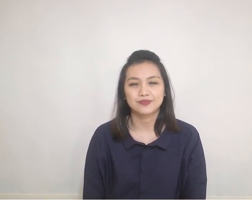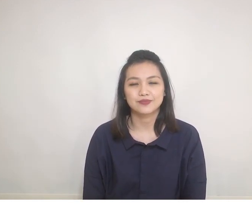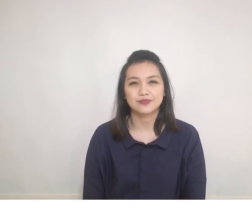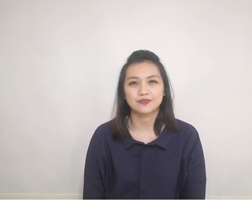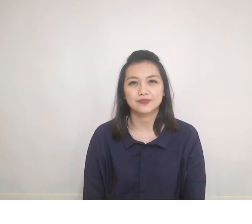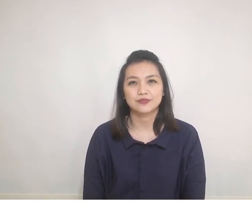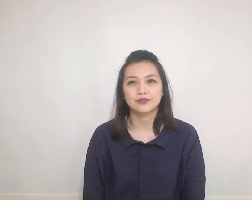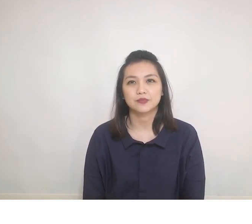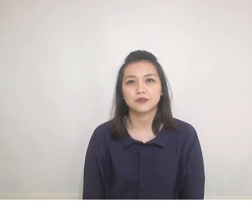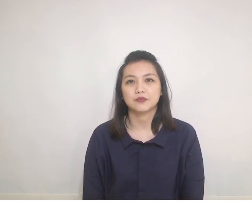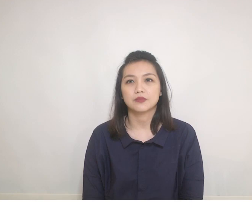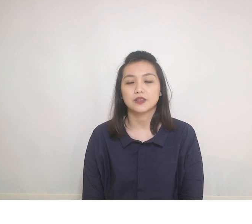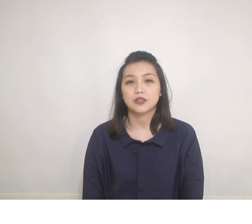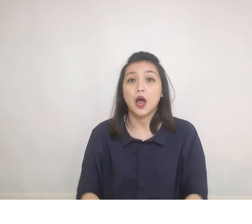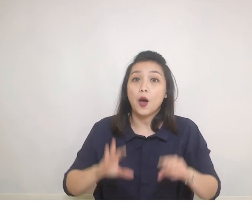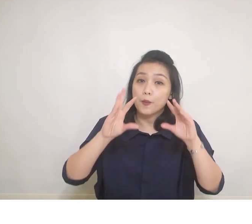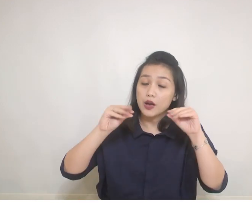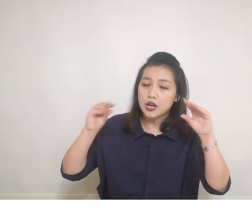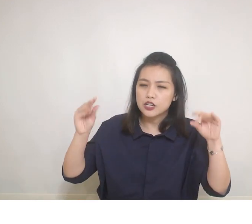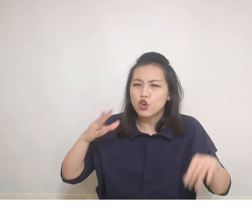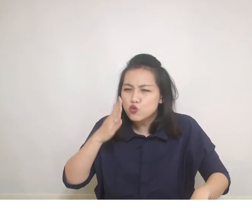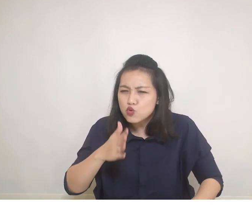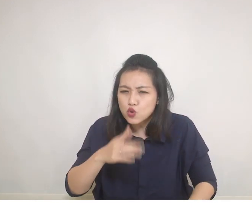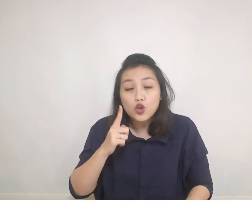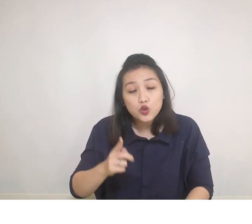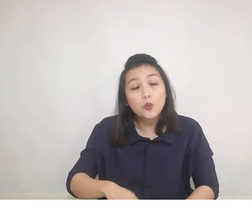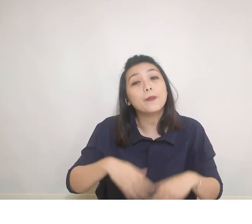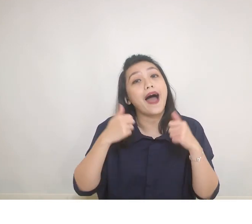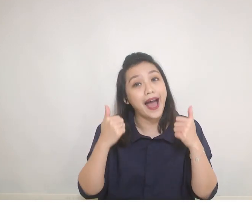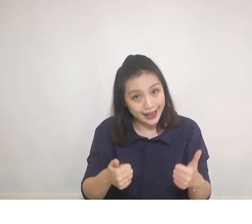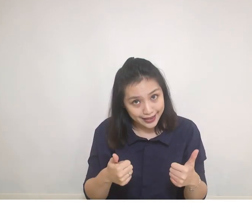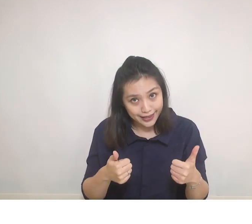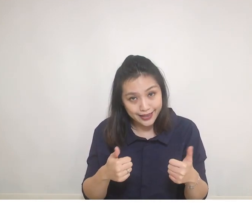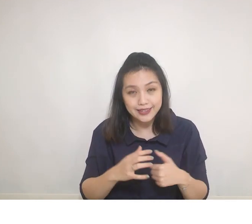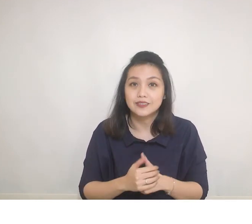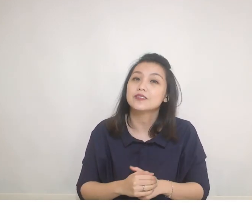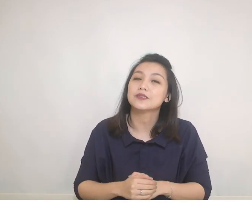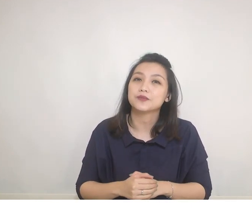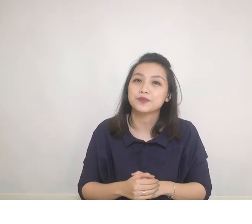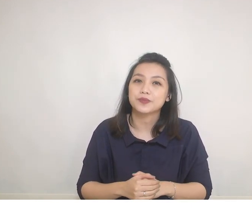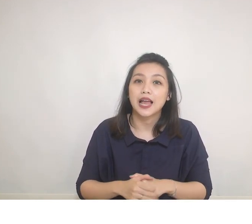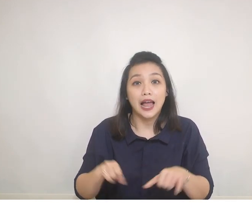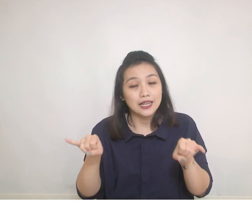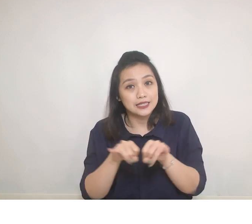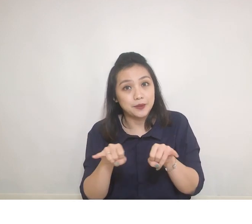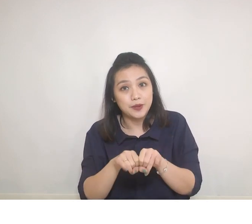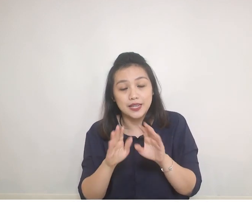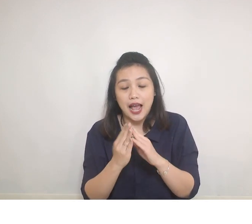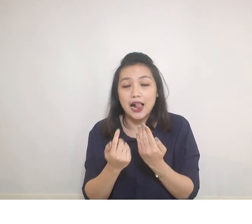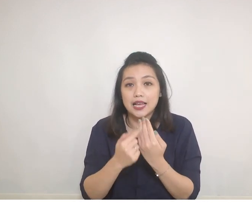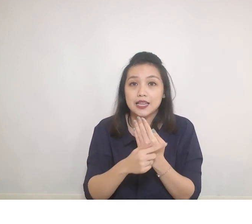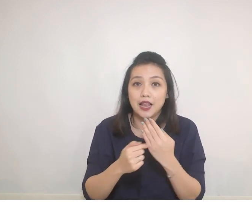ujung-ujungnya pekerja keras baik sifatnya, karena memang Alkitab berkata karena kalau engkau tidak